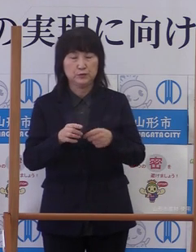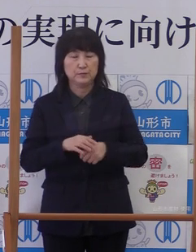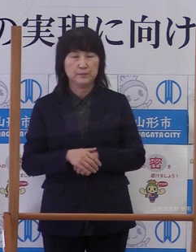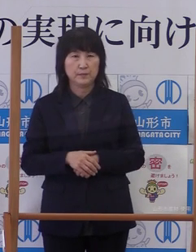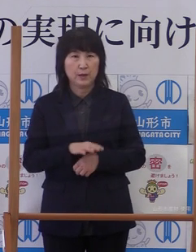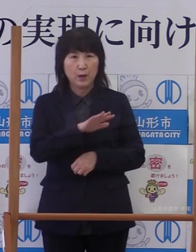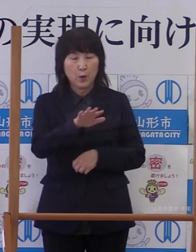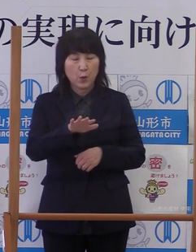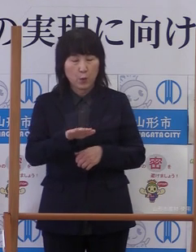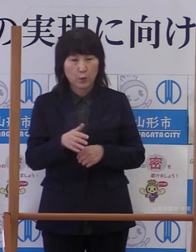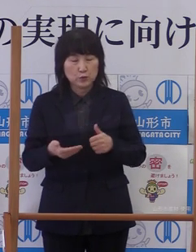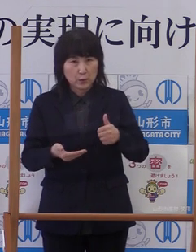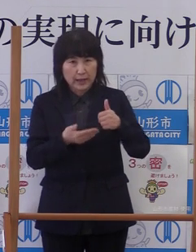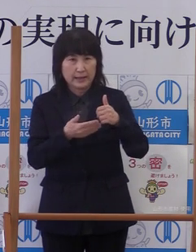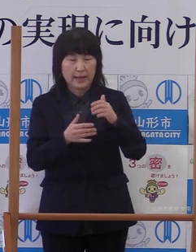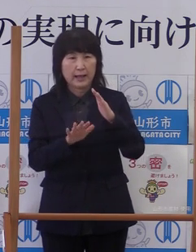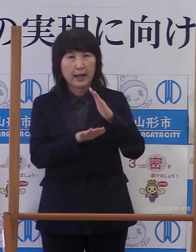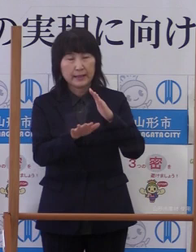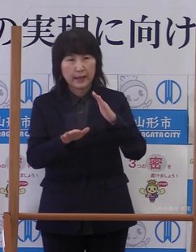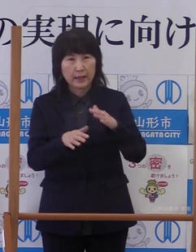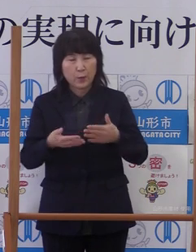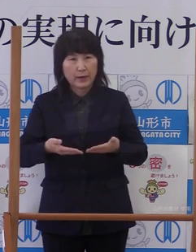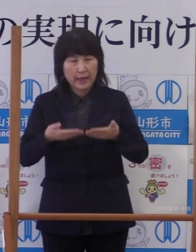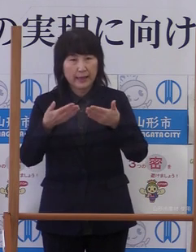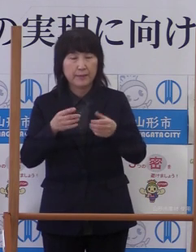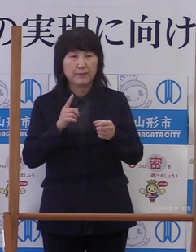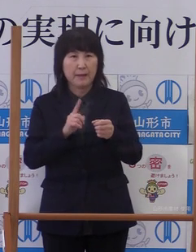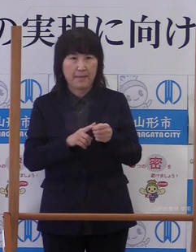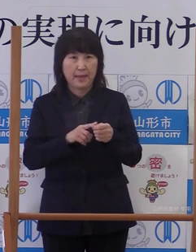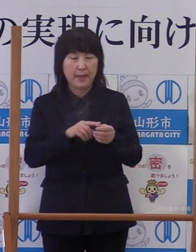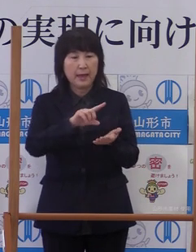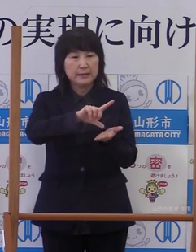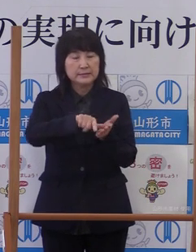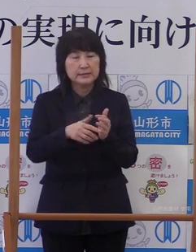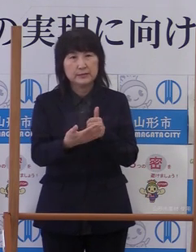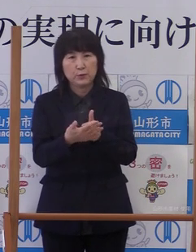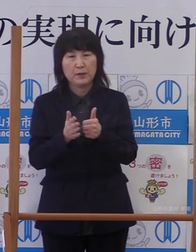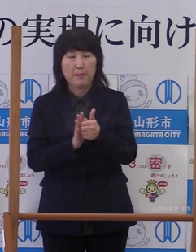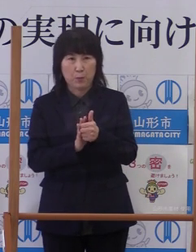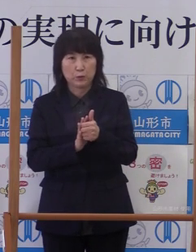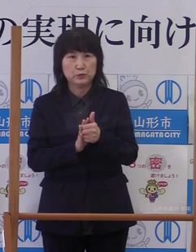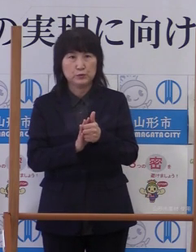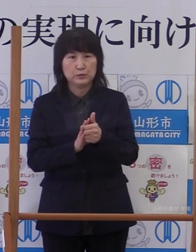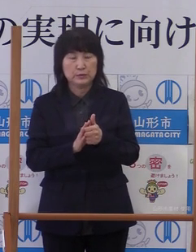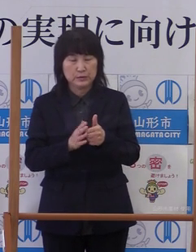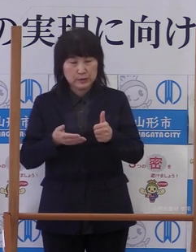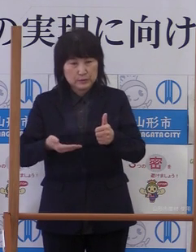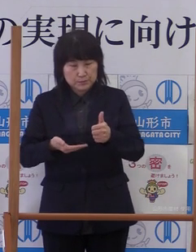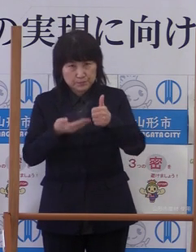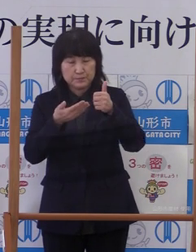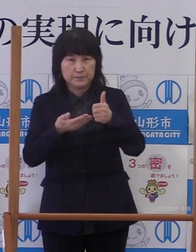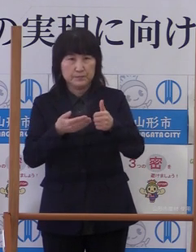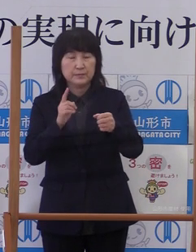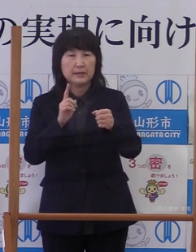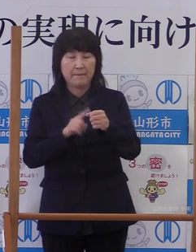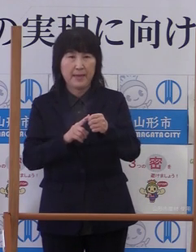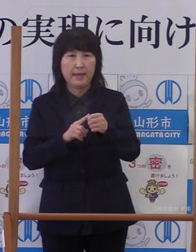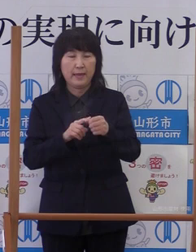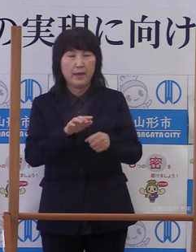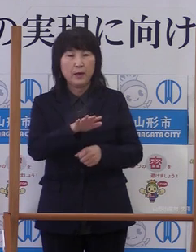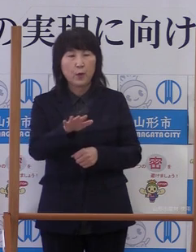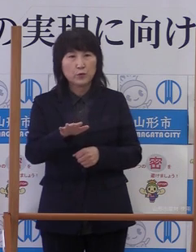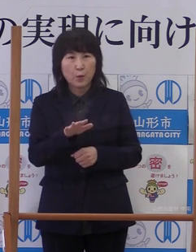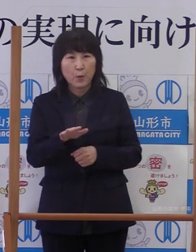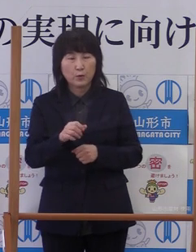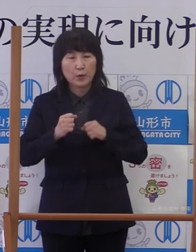子育て家庭の負担の軽減では、地域で子どもを見守り健やかな成長を育むために、 子どもの